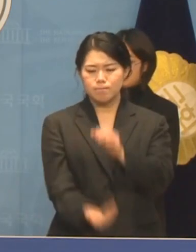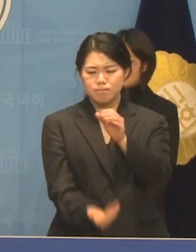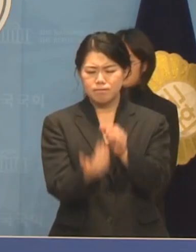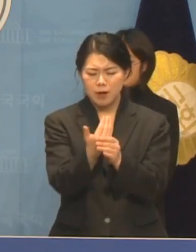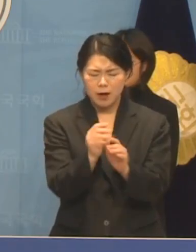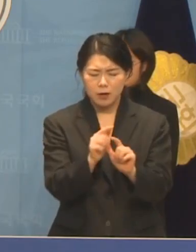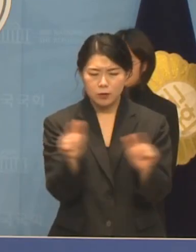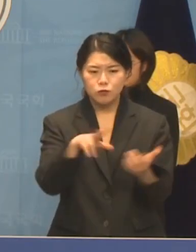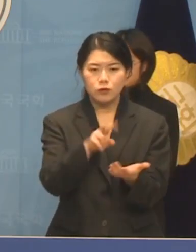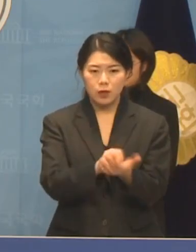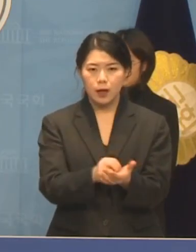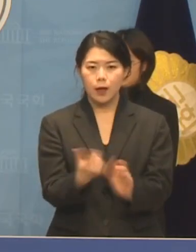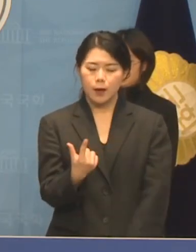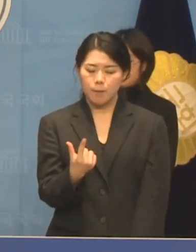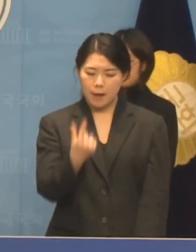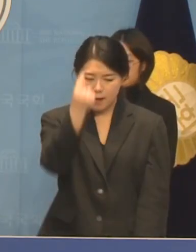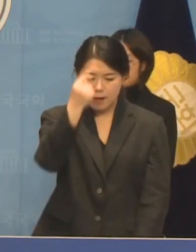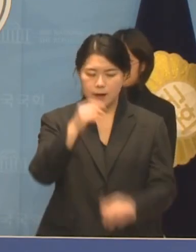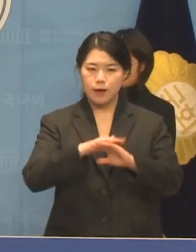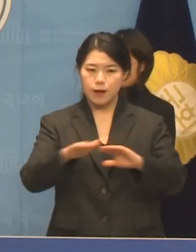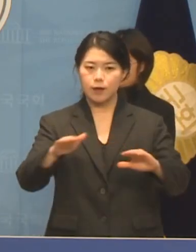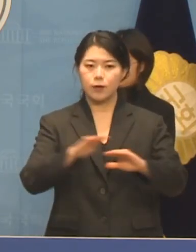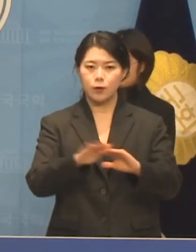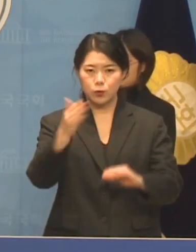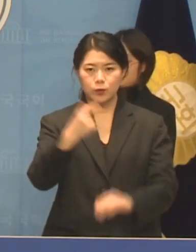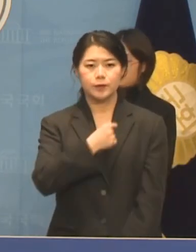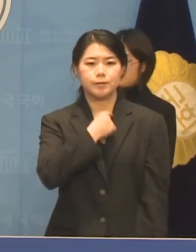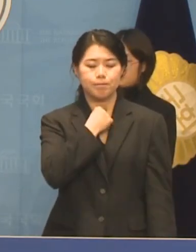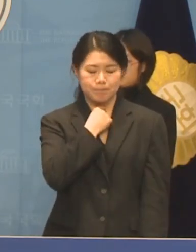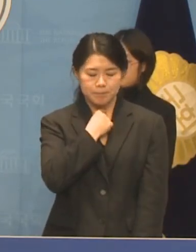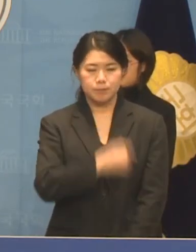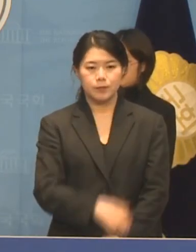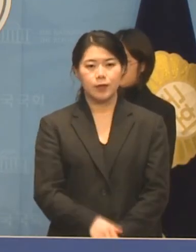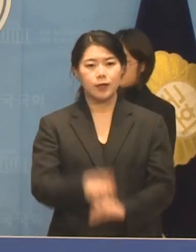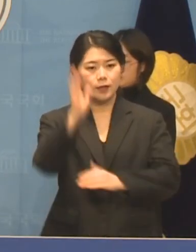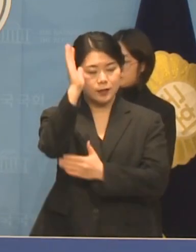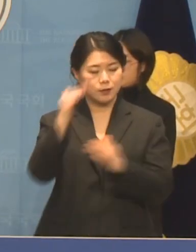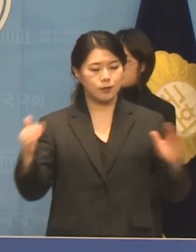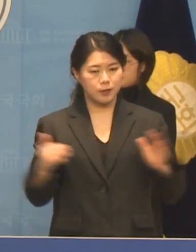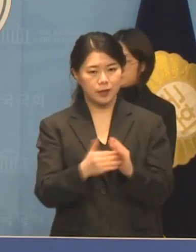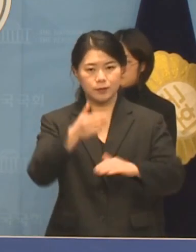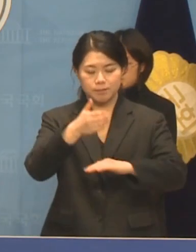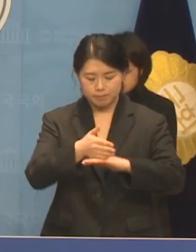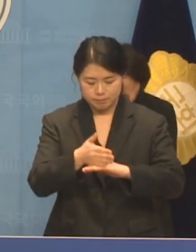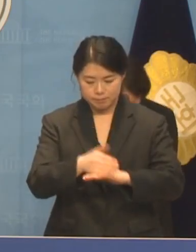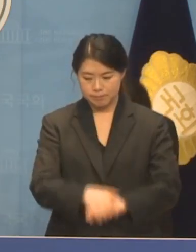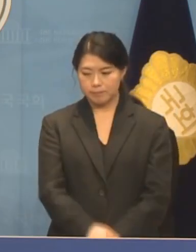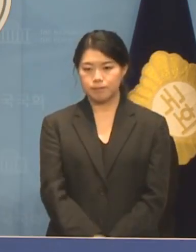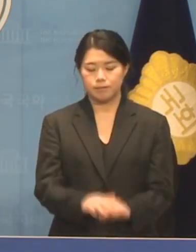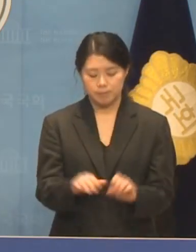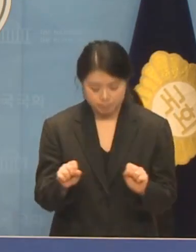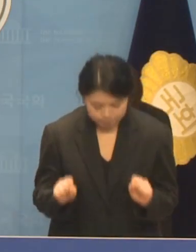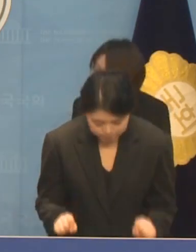문제들이 조속한 시일 내에 해결되기를 다시 한번 촉구드리면서 오늘 기자회견 마치겠습니다. 고맙습니다.